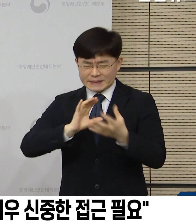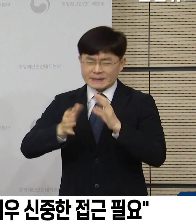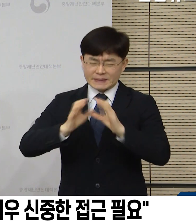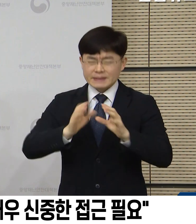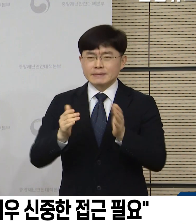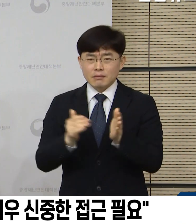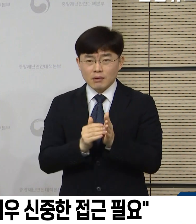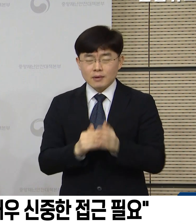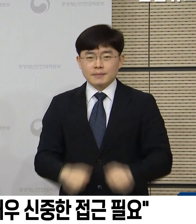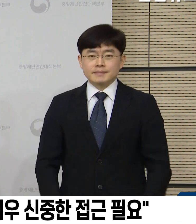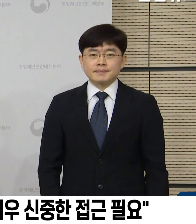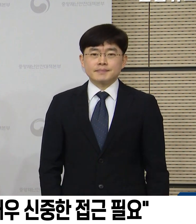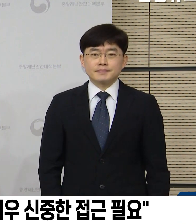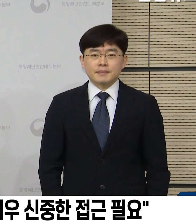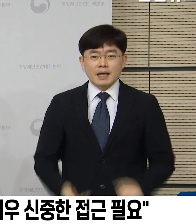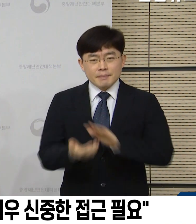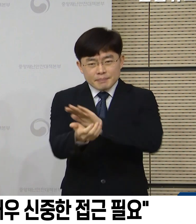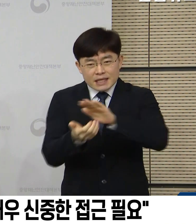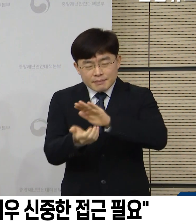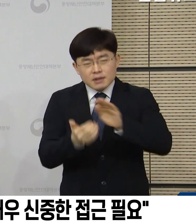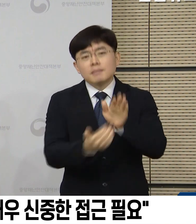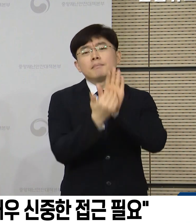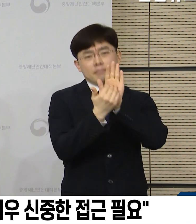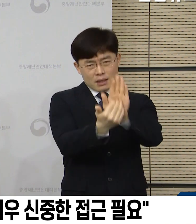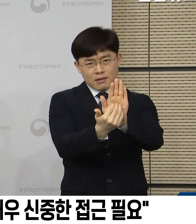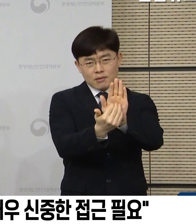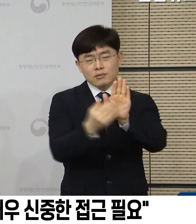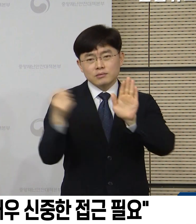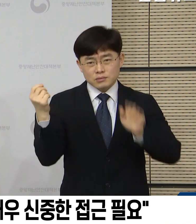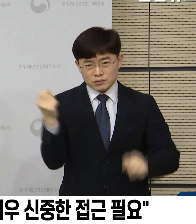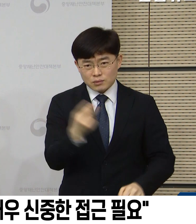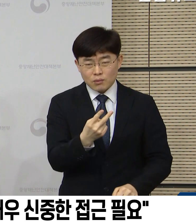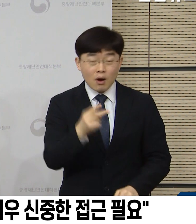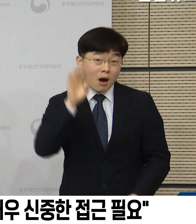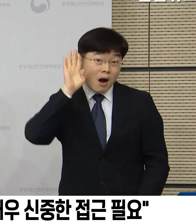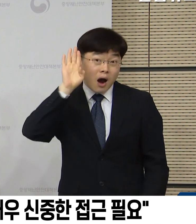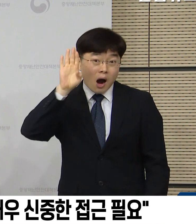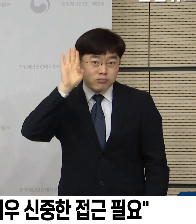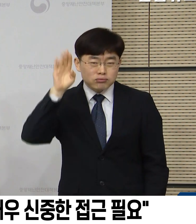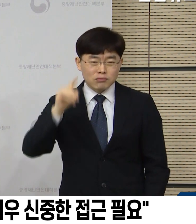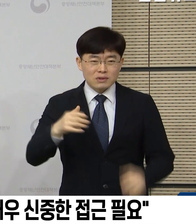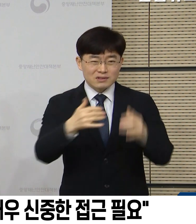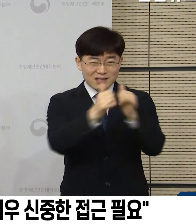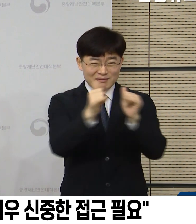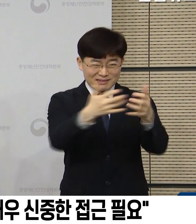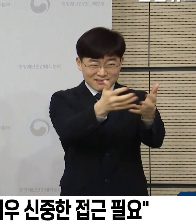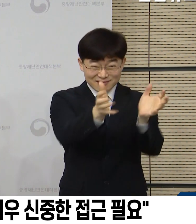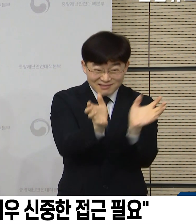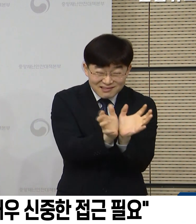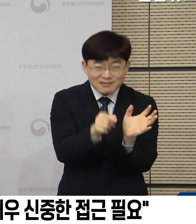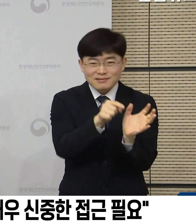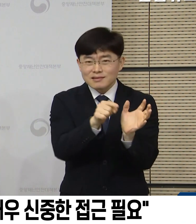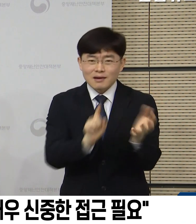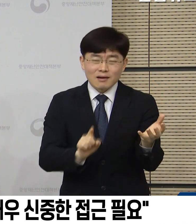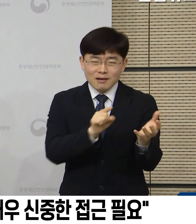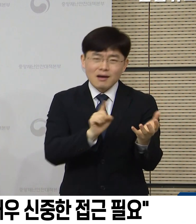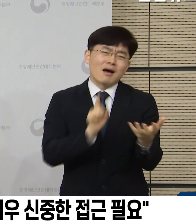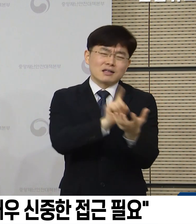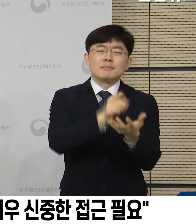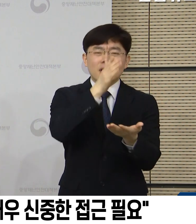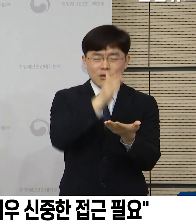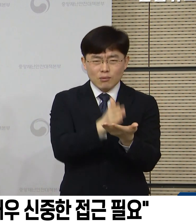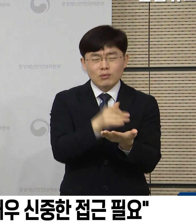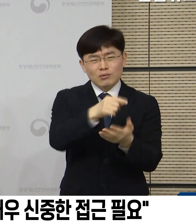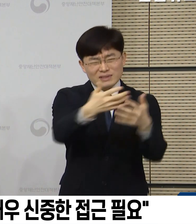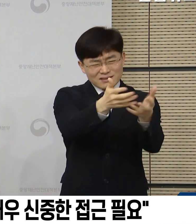철저한 예방조치 그리고 가급적이면 당분간 이러한 다중행사를 자제 또 내지는